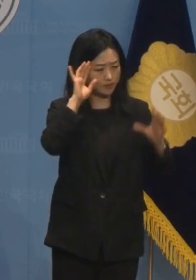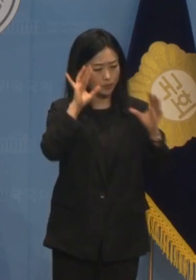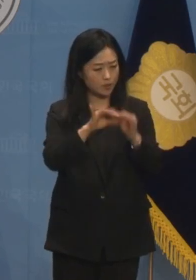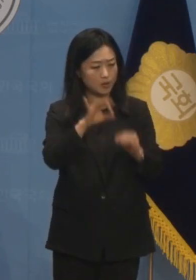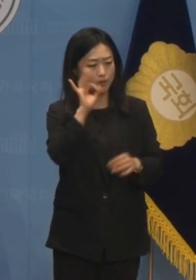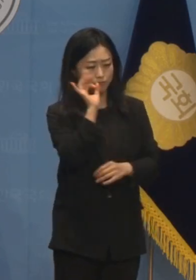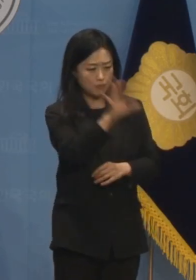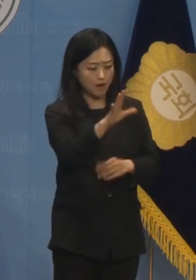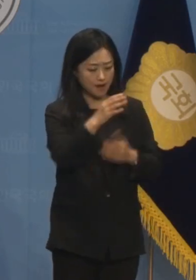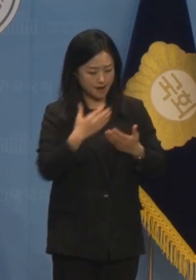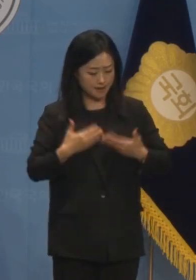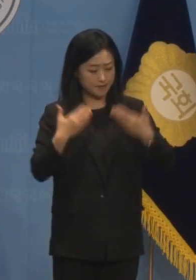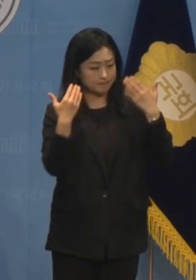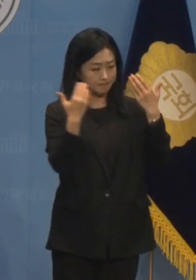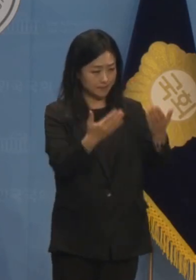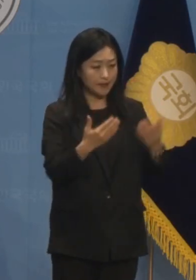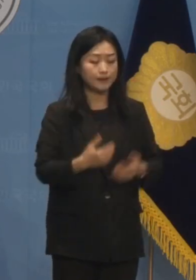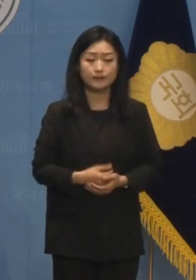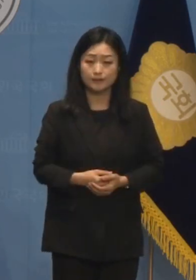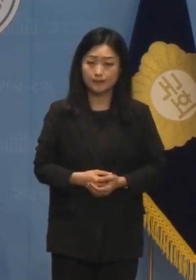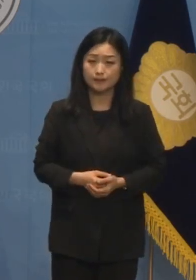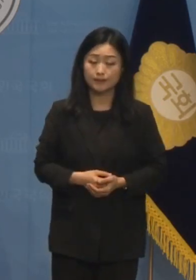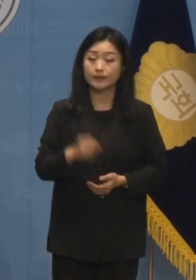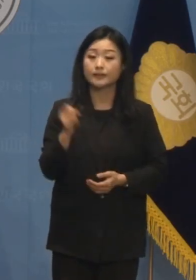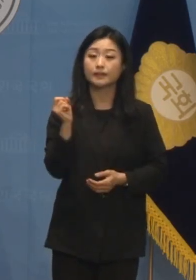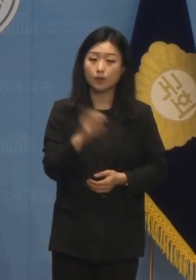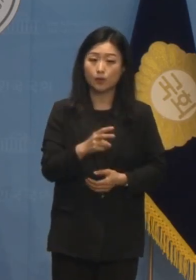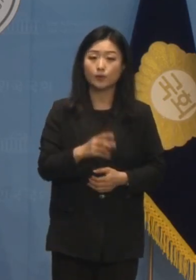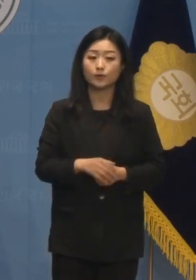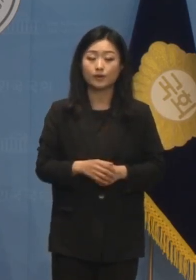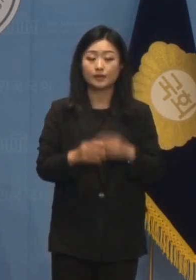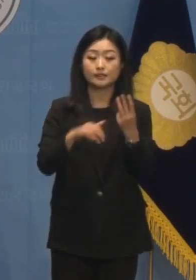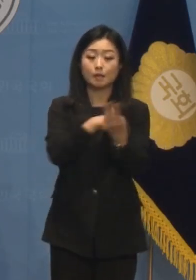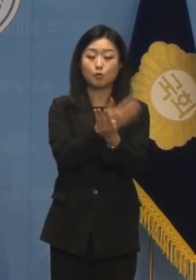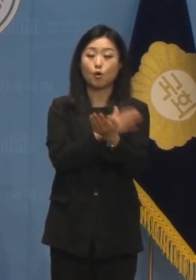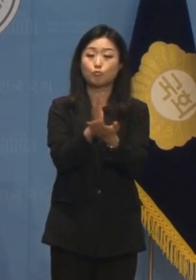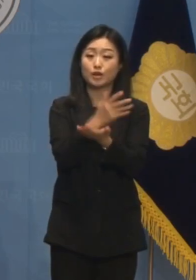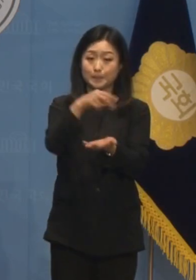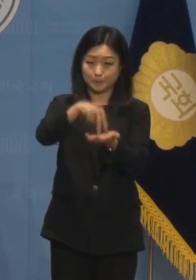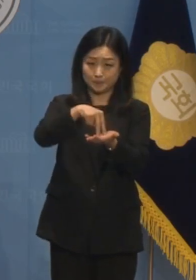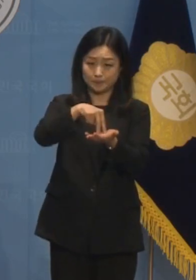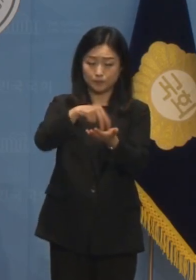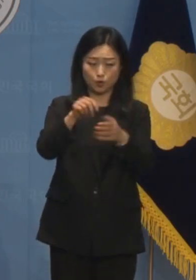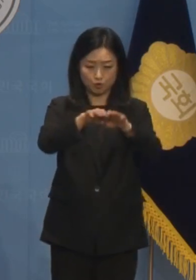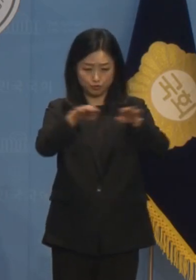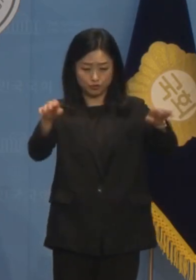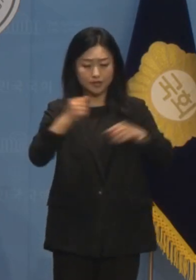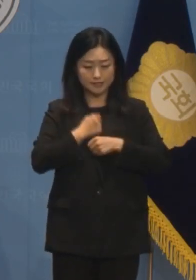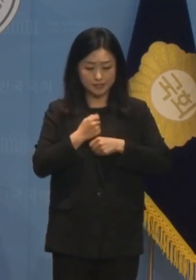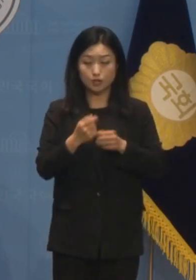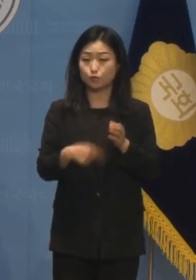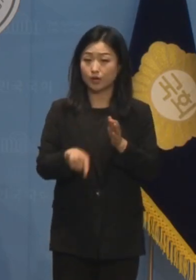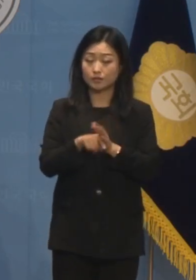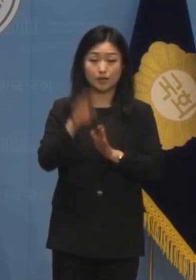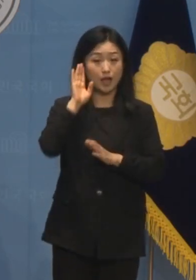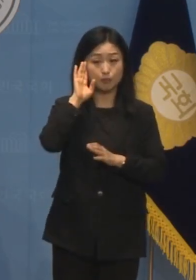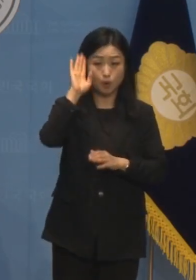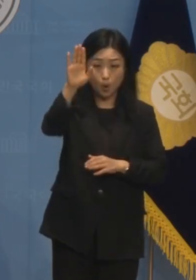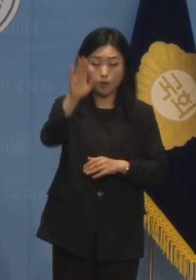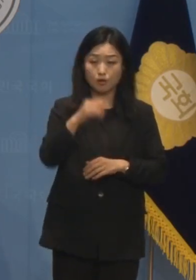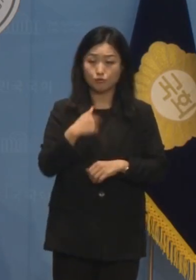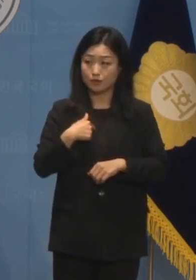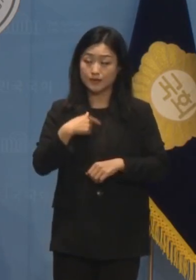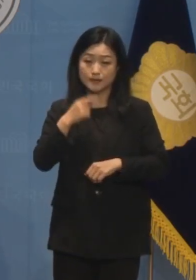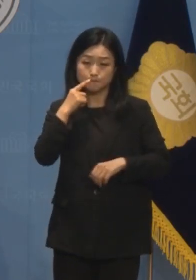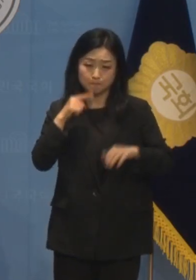없음을 분명히 밝힙니다 아울러 삼권 분류의 원칙과 균형을 지키기 위해 앞으로 할 수